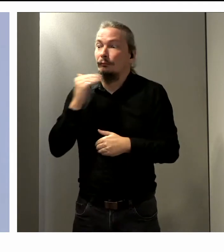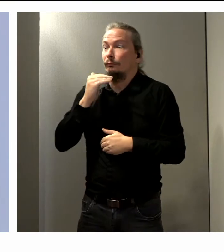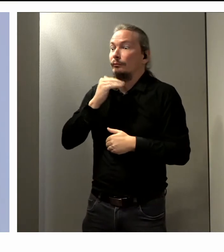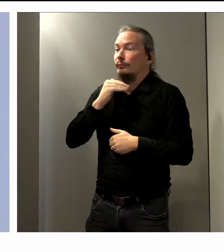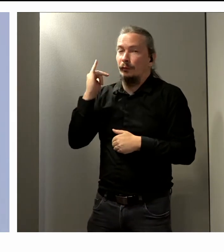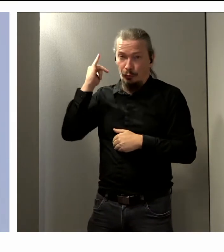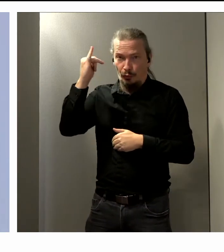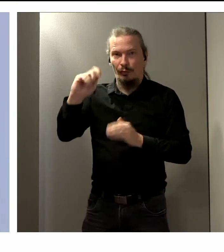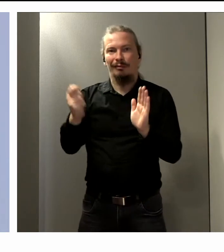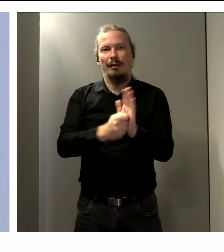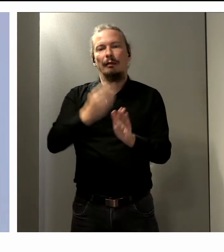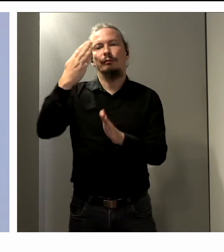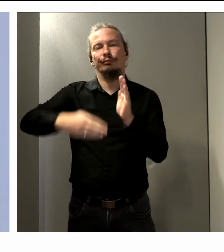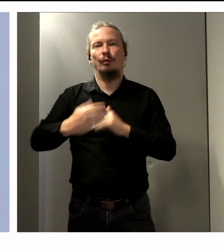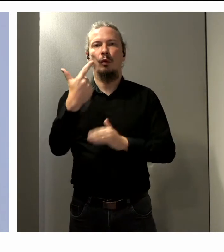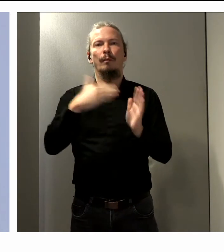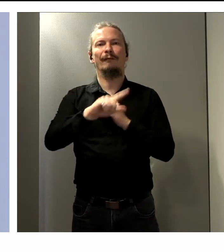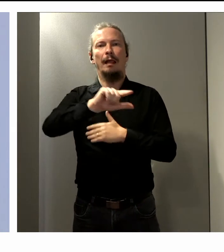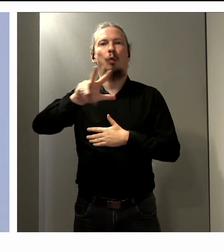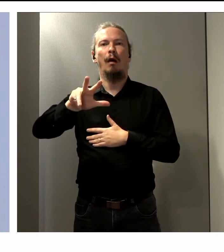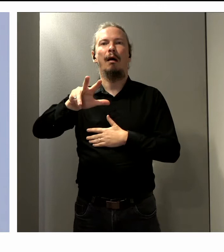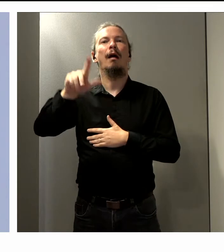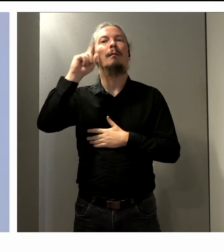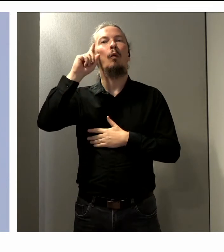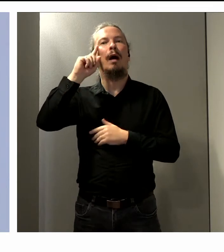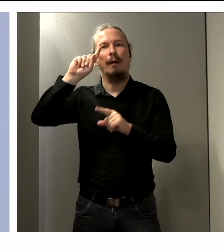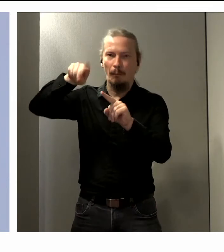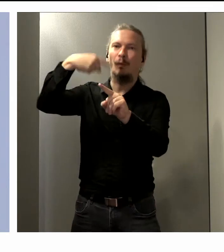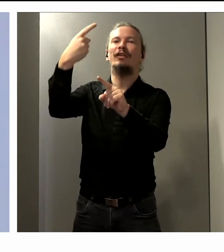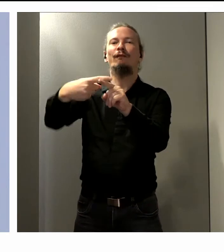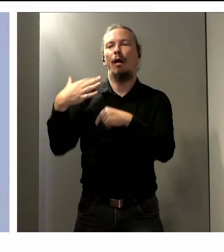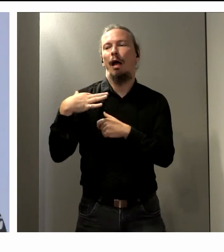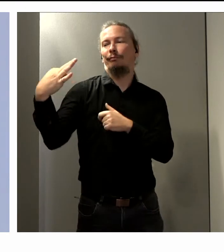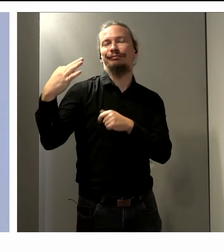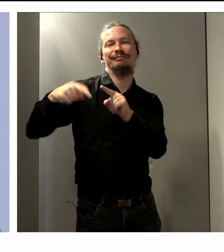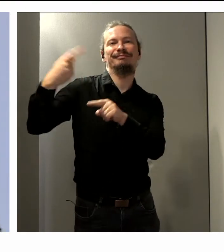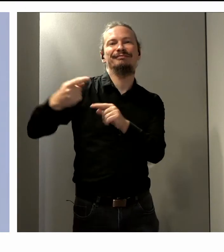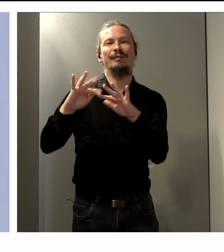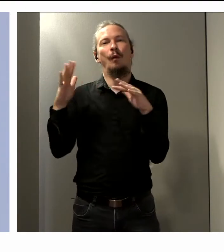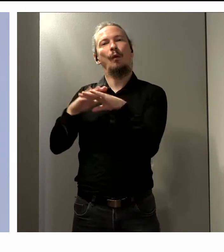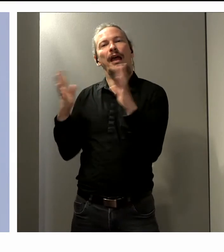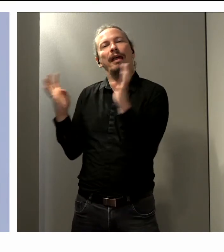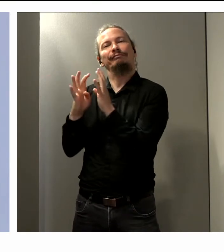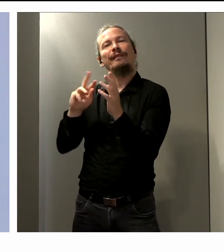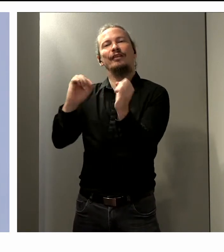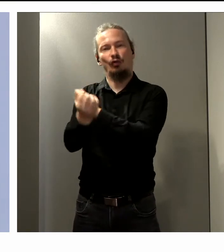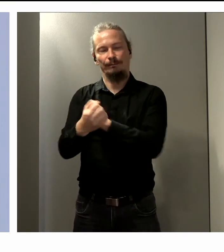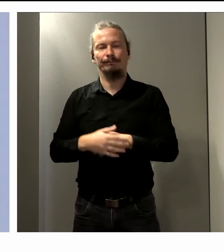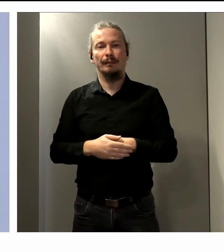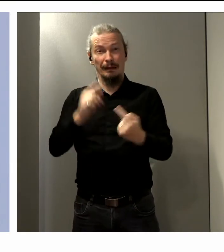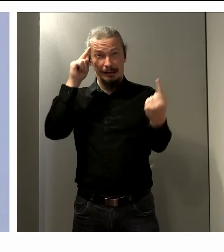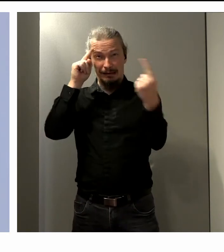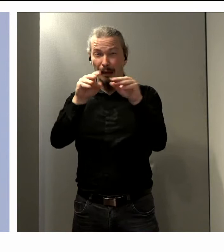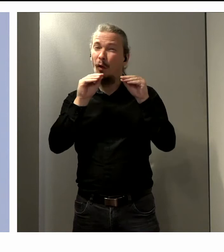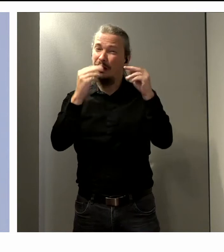poursuivre jusqu'en 2023, date de la prochaine mandature de notre Conseil. Ce chantier sur l'enseignement supérieur, nous